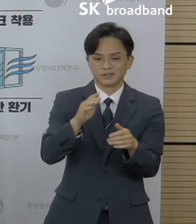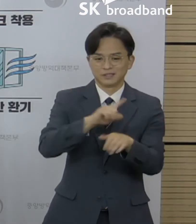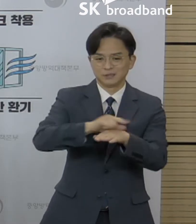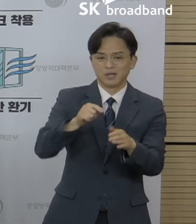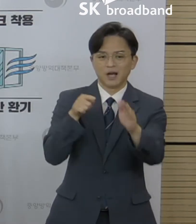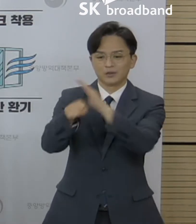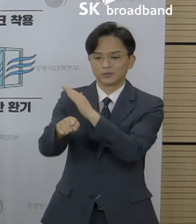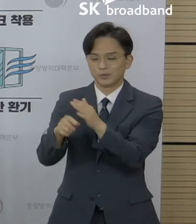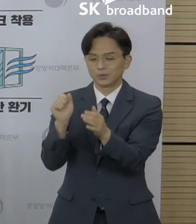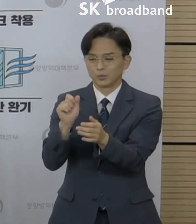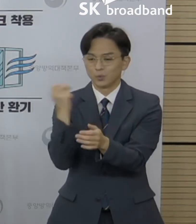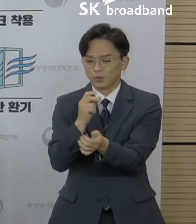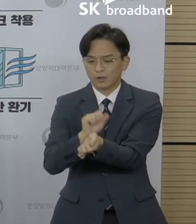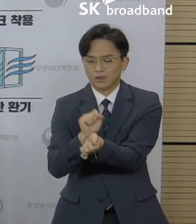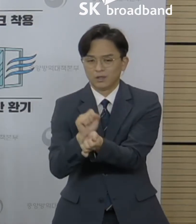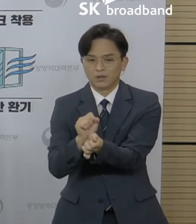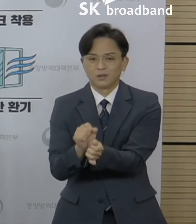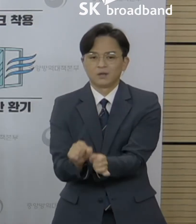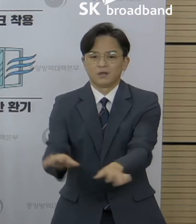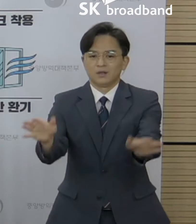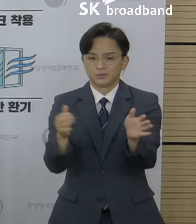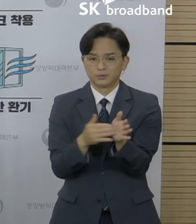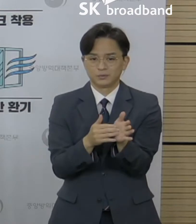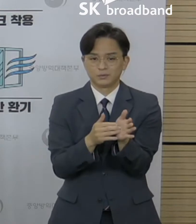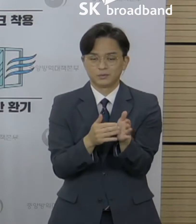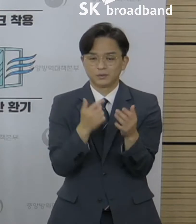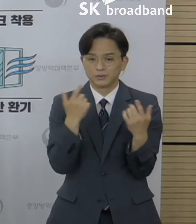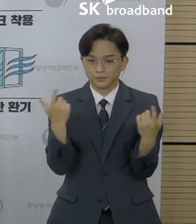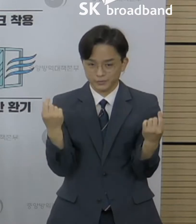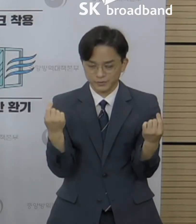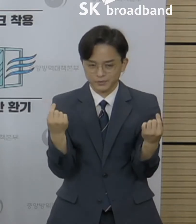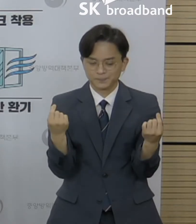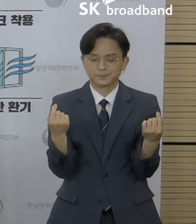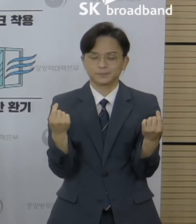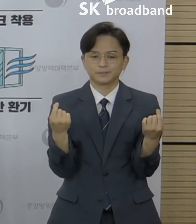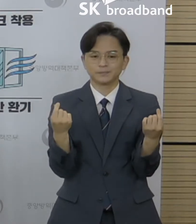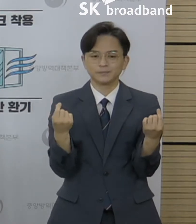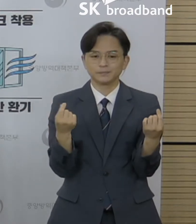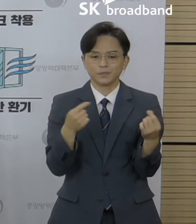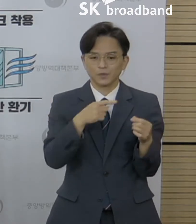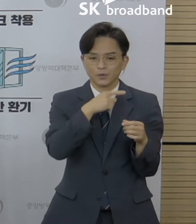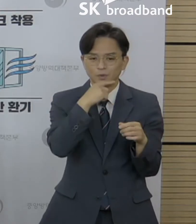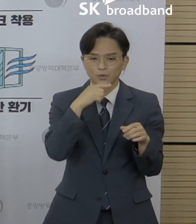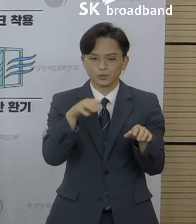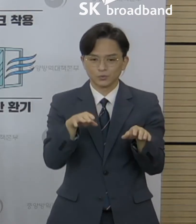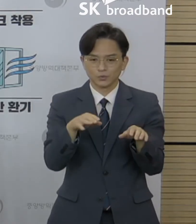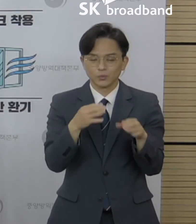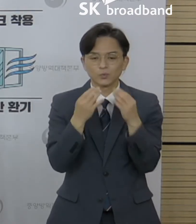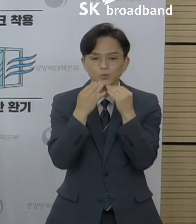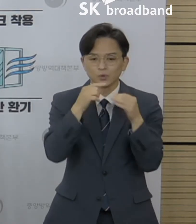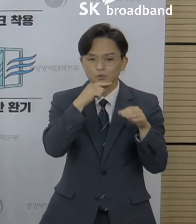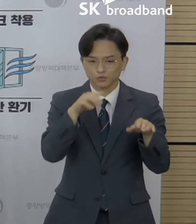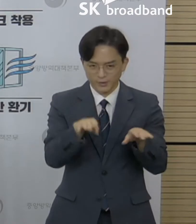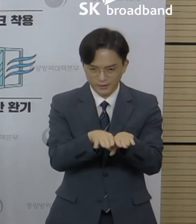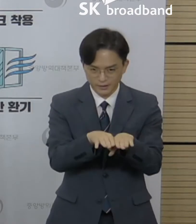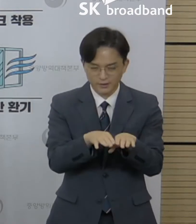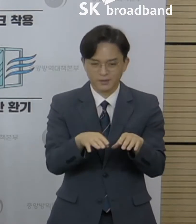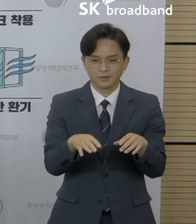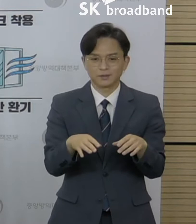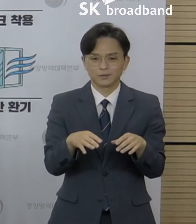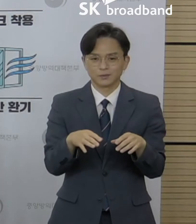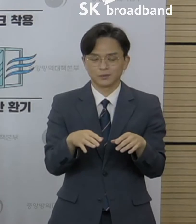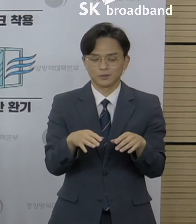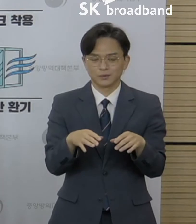이러한 사례에서 보듯이 주말 또 방학을 맞아 젊은 층들이 주로 이용하는 주점을 통한